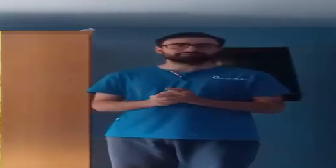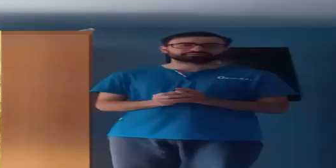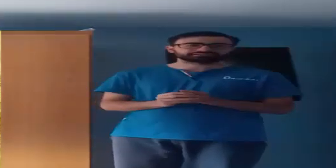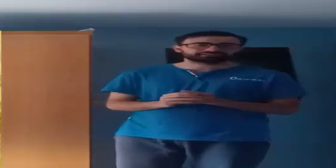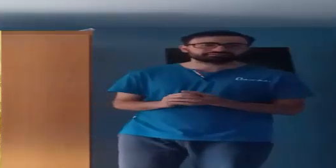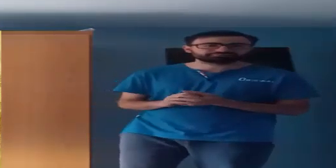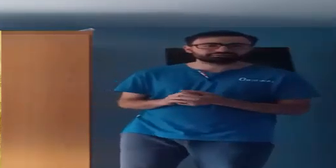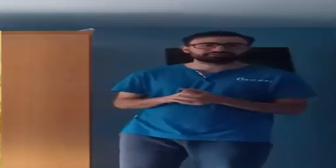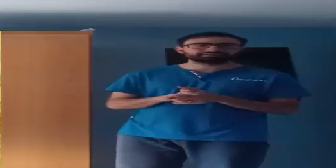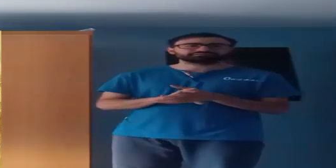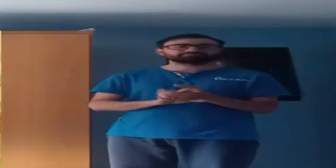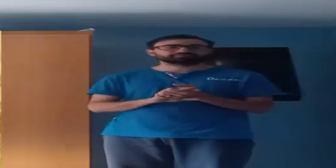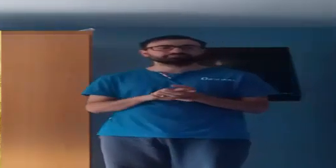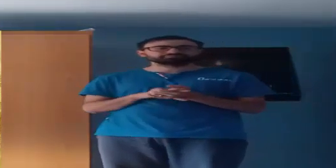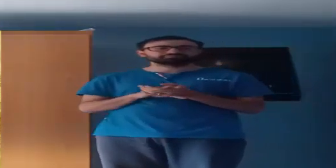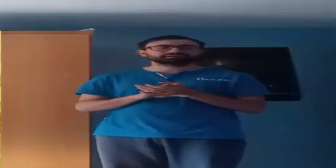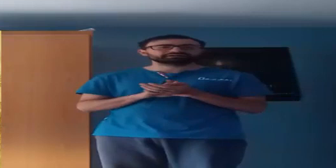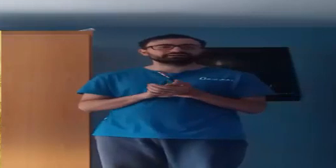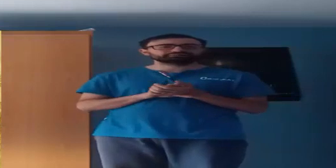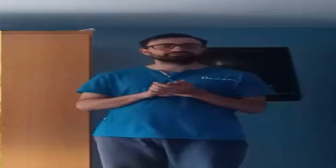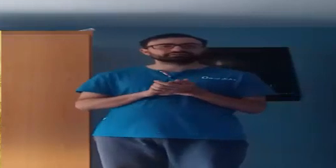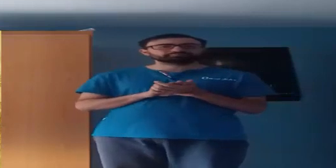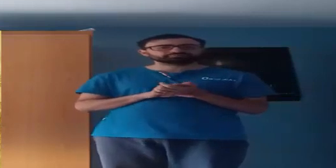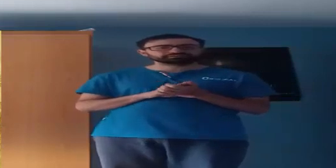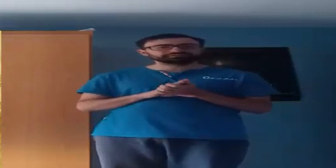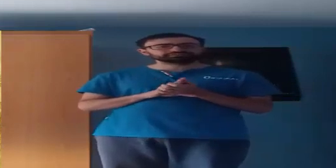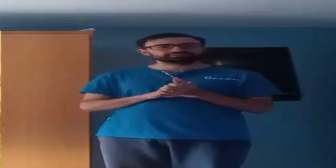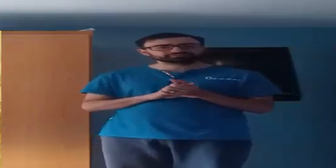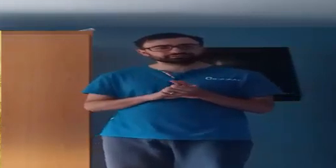lo que es el inframundo, a los campos elíseos,